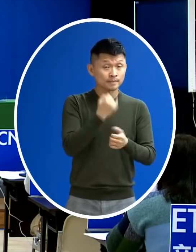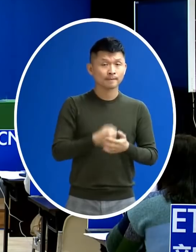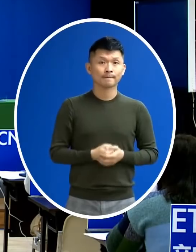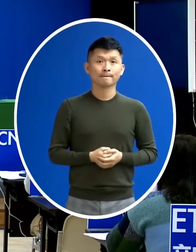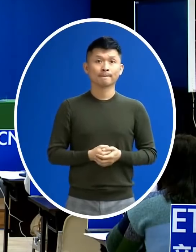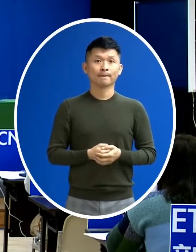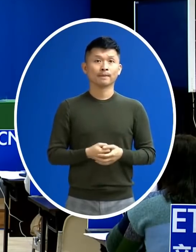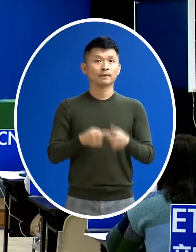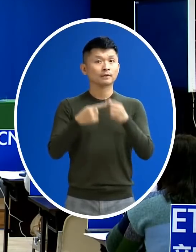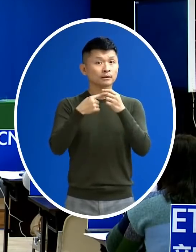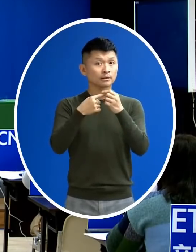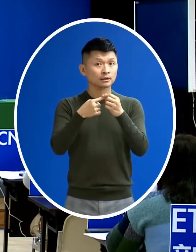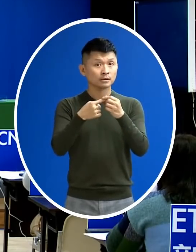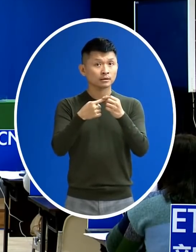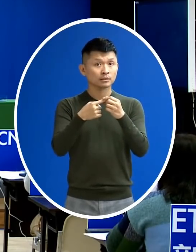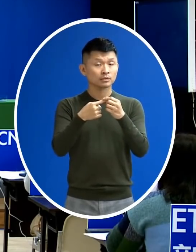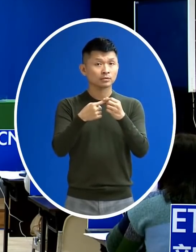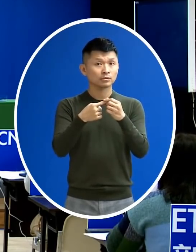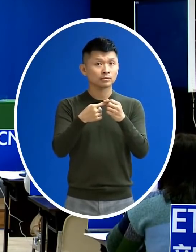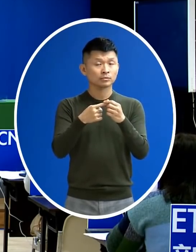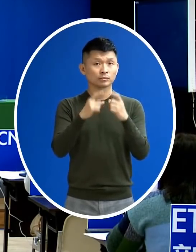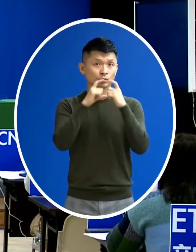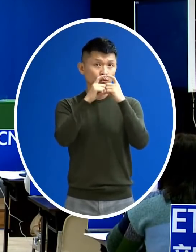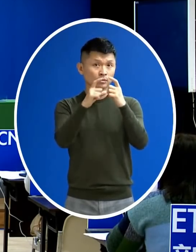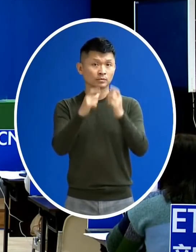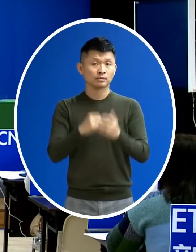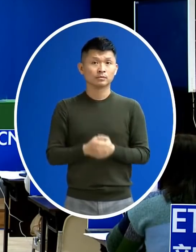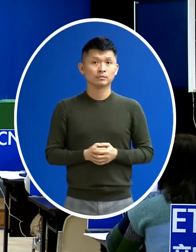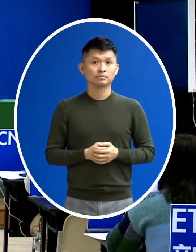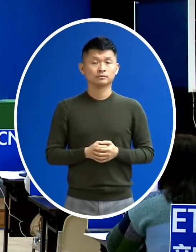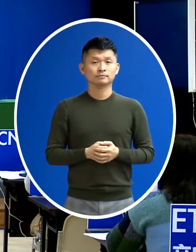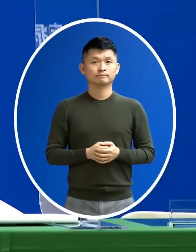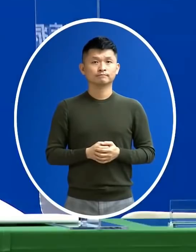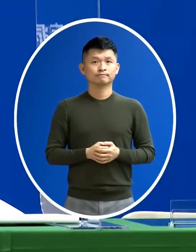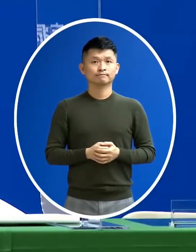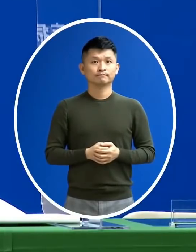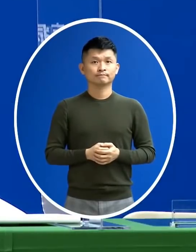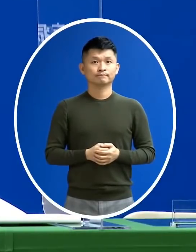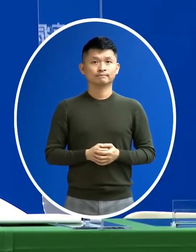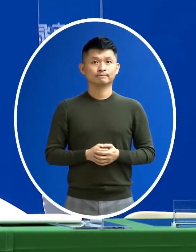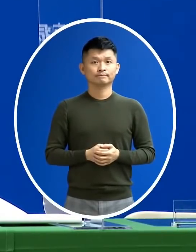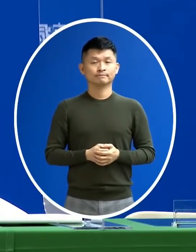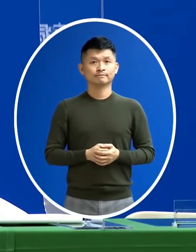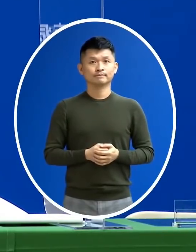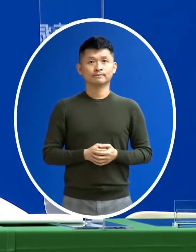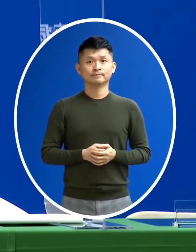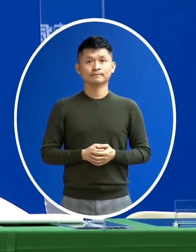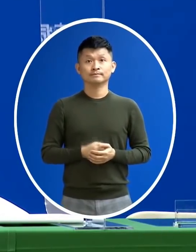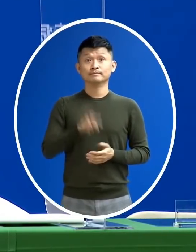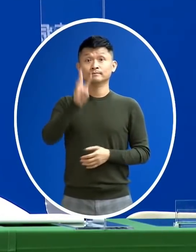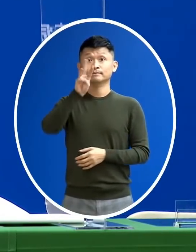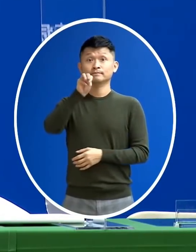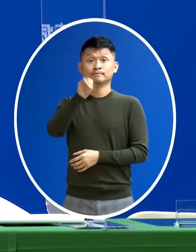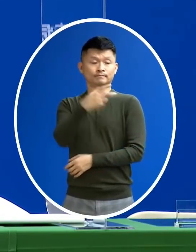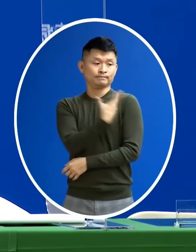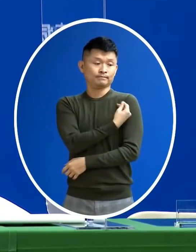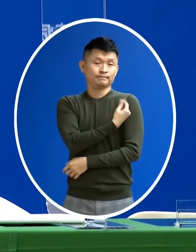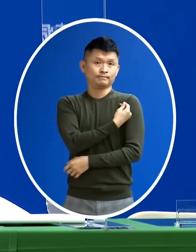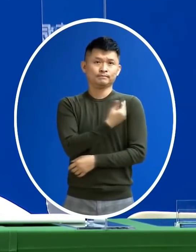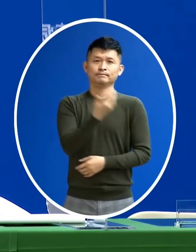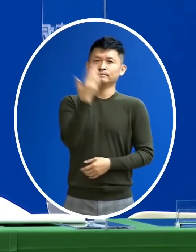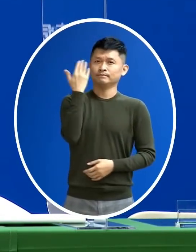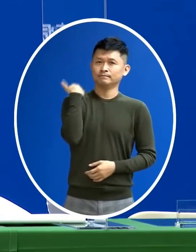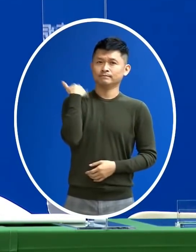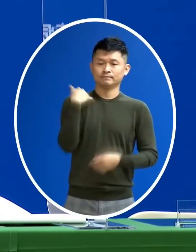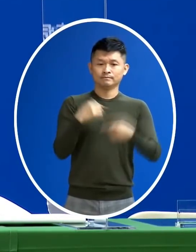个莫德量不是都配破下去了吗？18号 应该是说我们莫德纳其实很早就都已